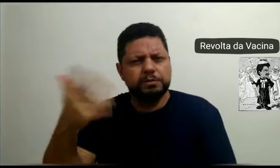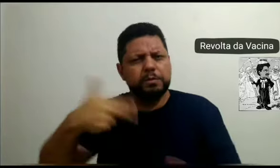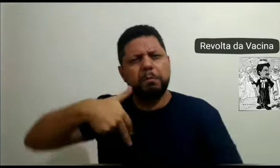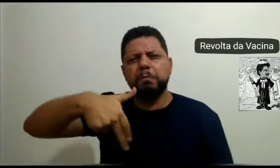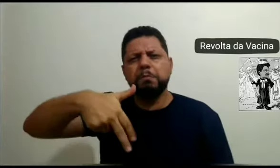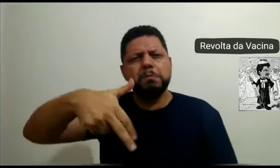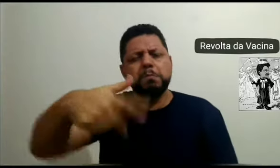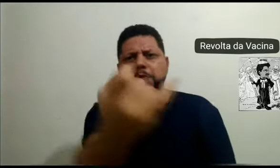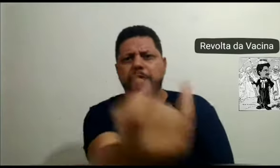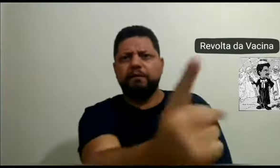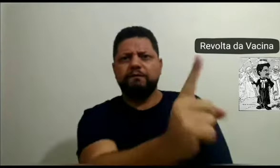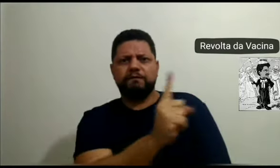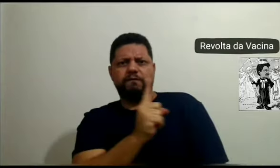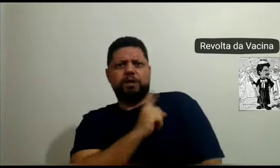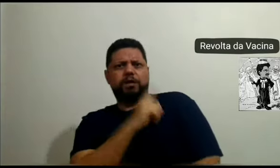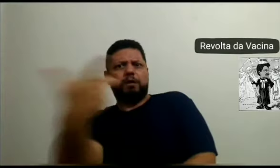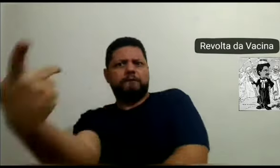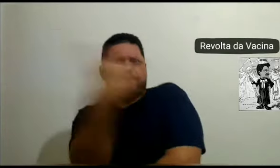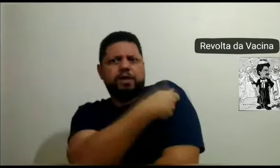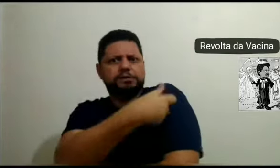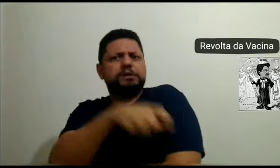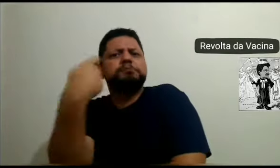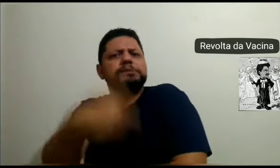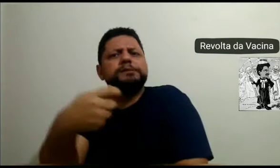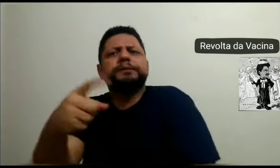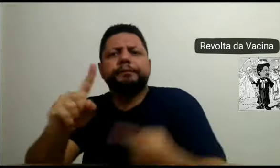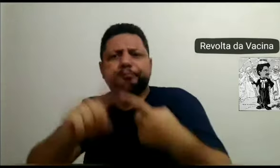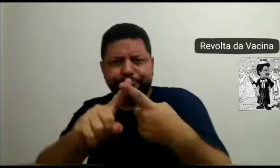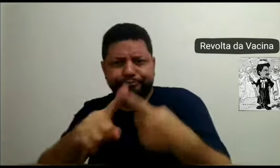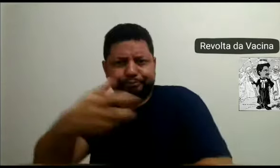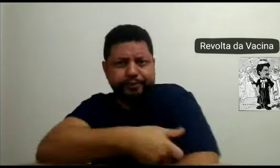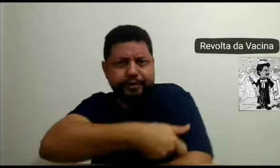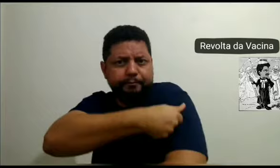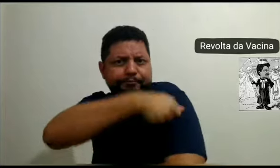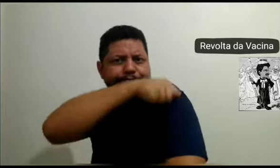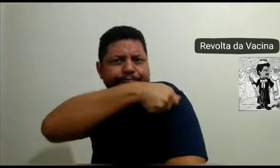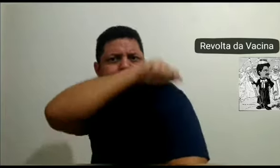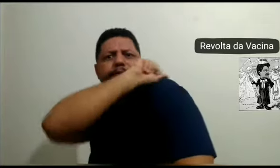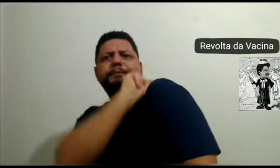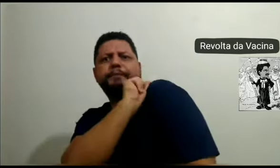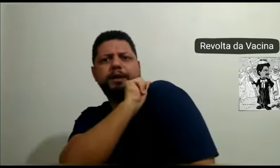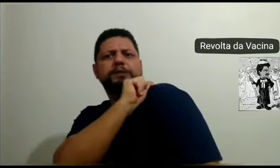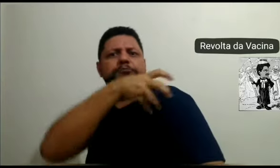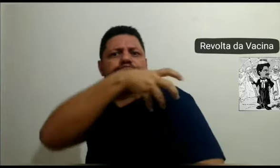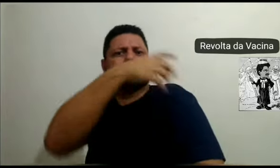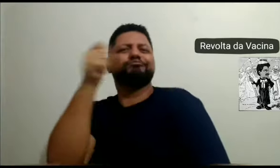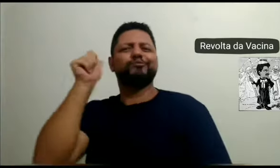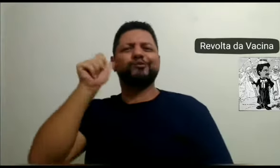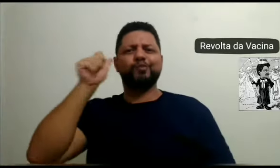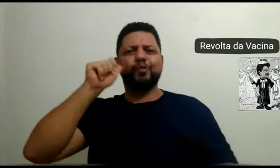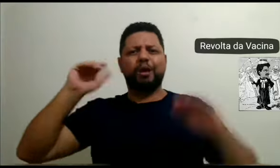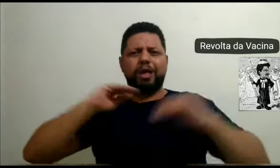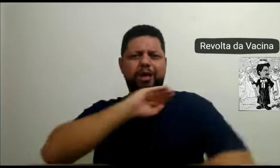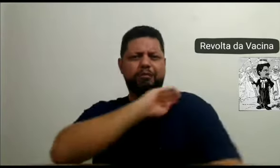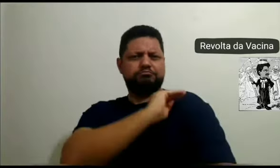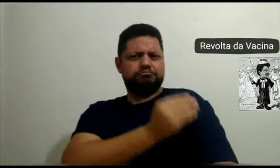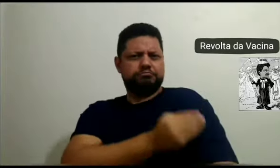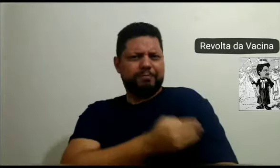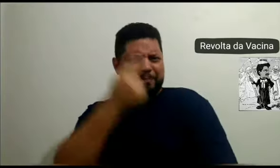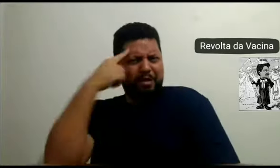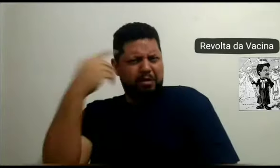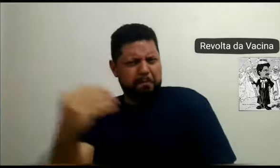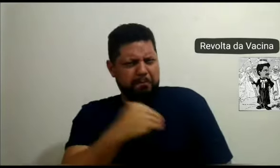tantas campanhas esclarecendo sobre a questão da vacina. Então, as pessoas tinham sérios problemas. Primeiro,